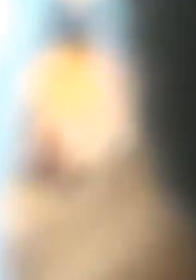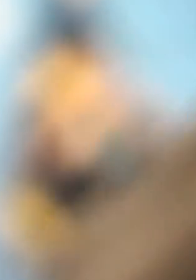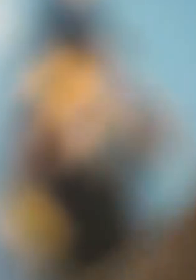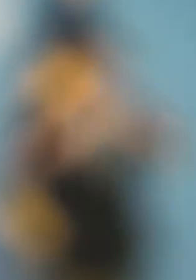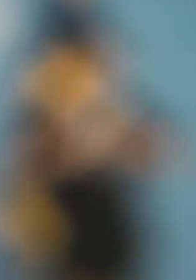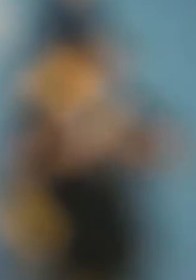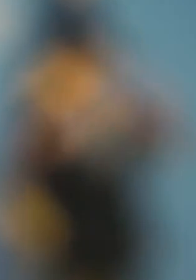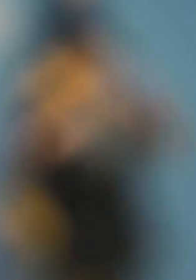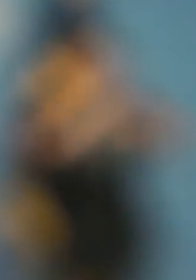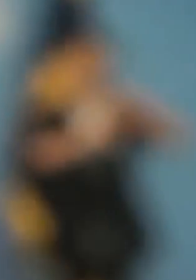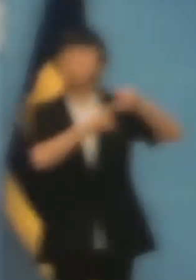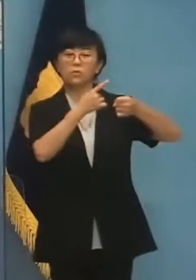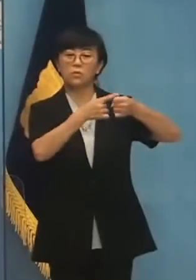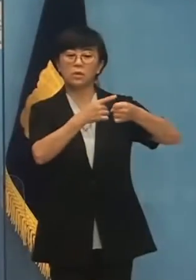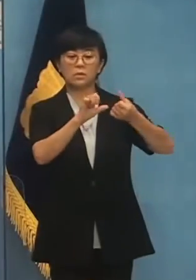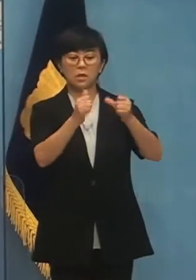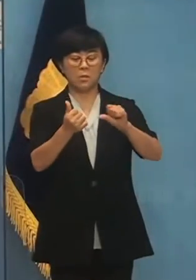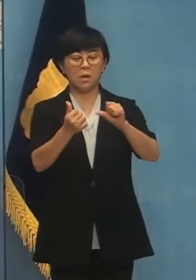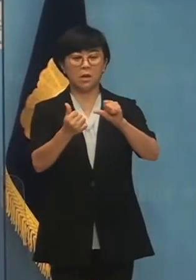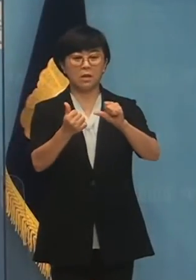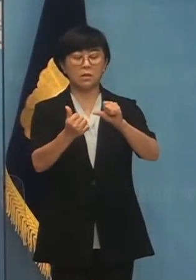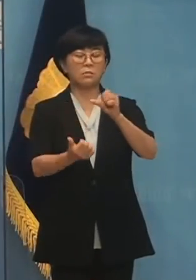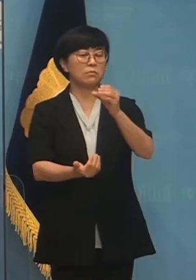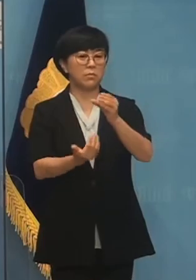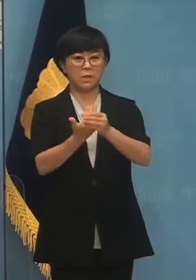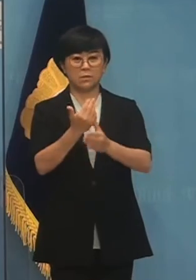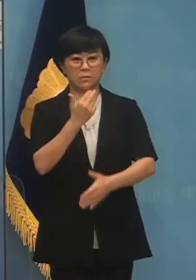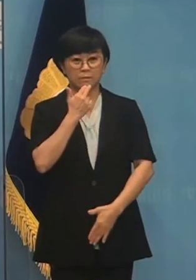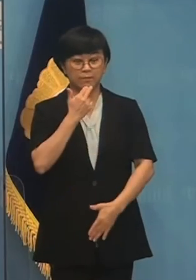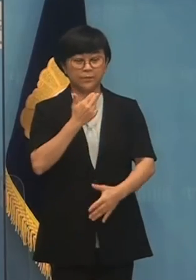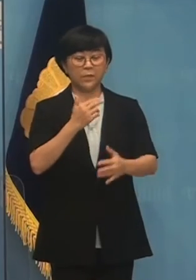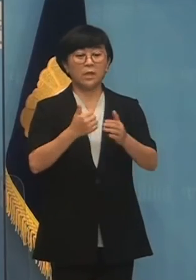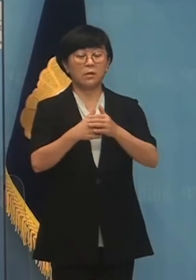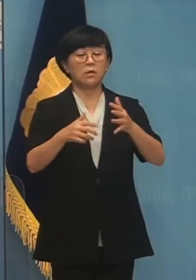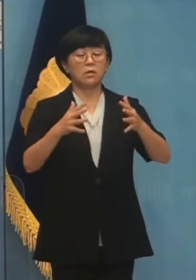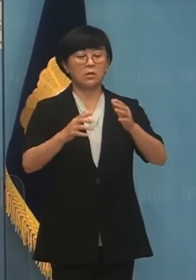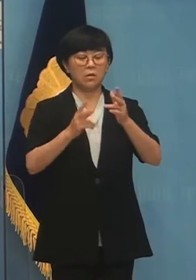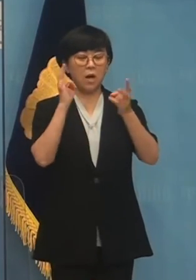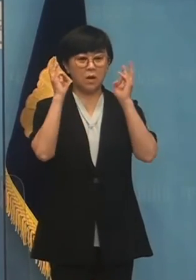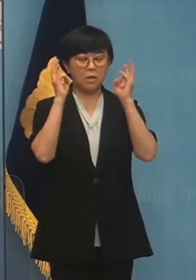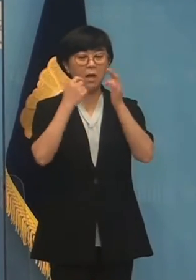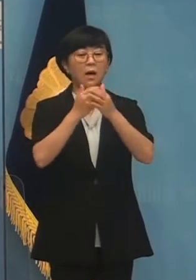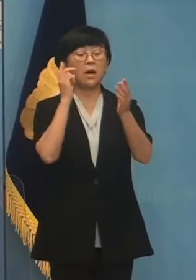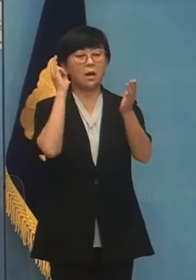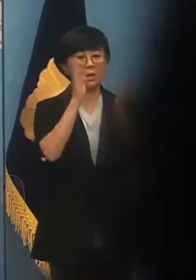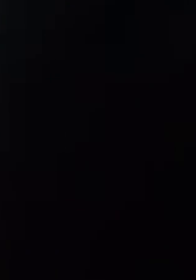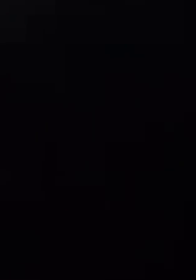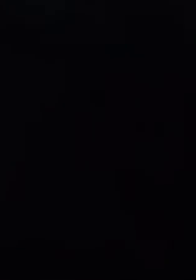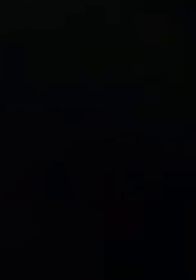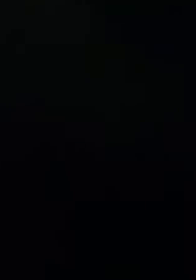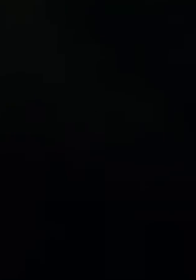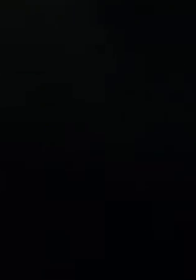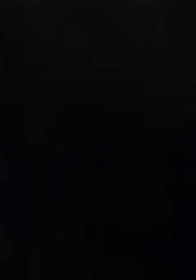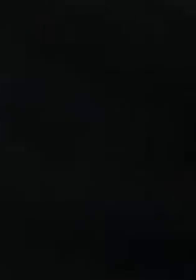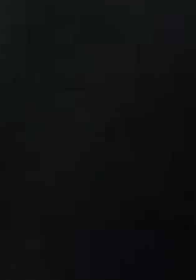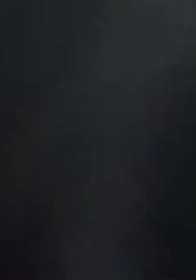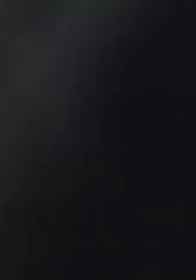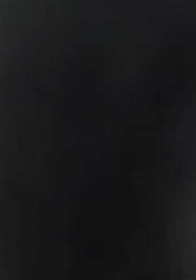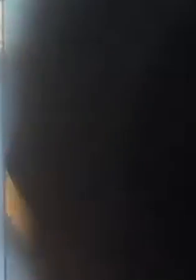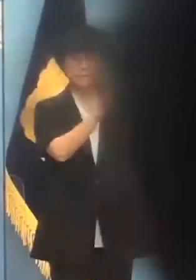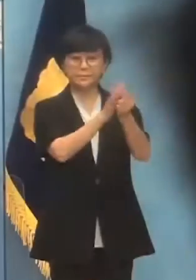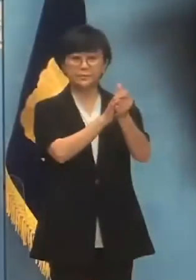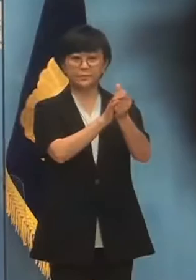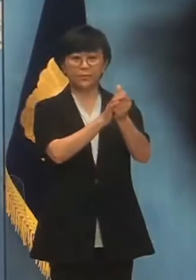한 해 동안에는 사망 사고가 없었지만 이를 시공사 자율감시로 전환하면서